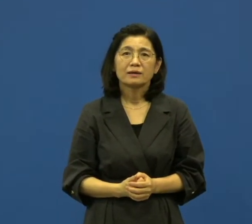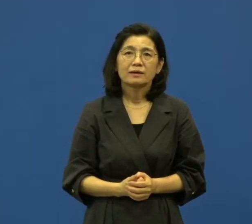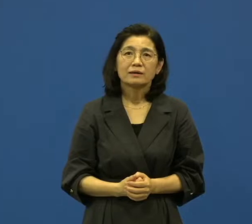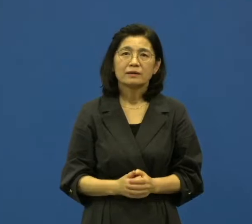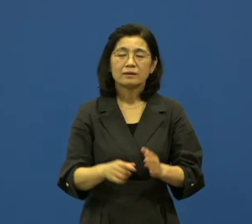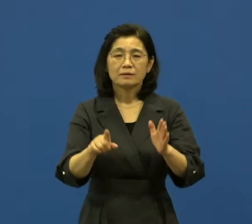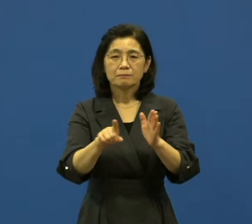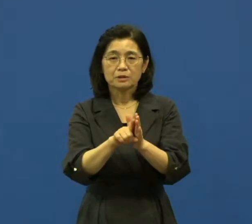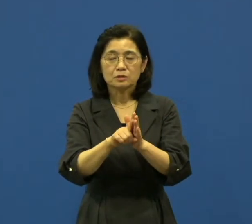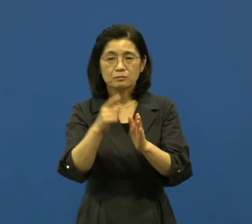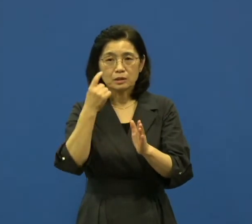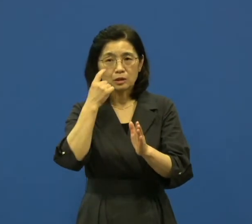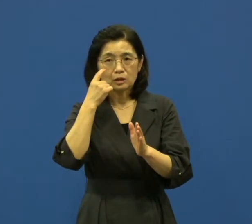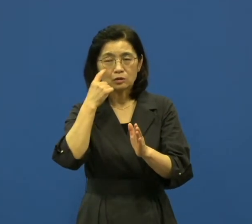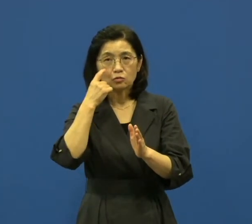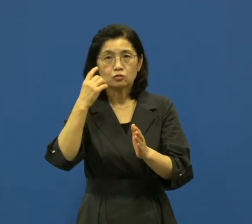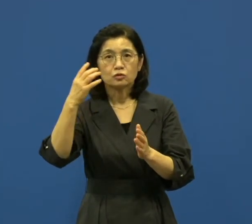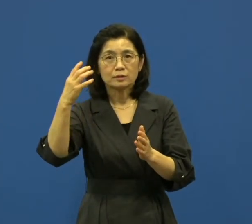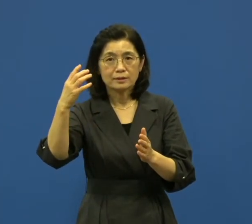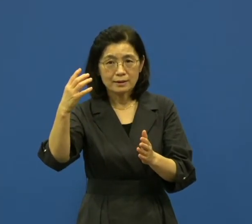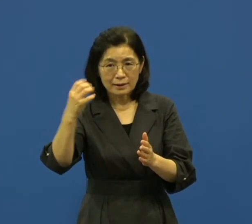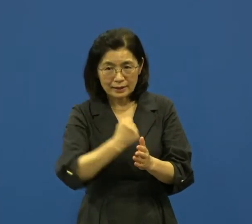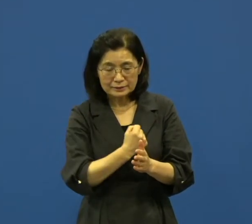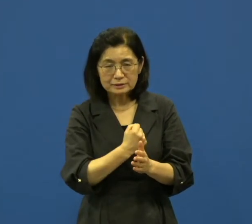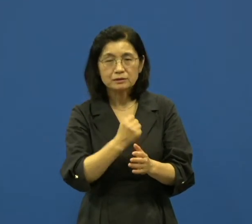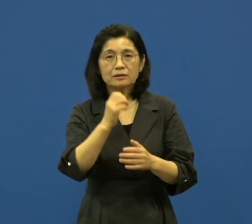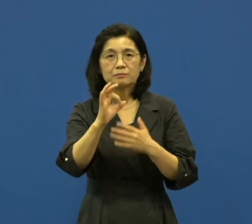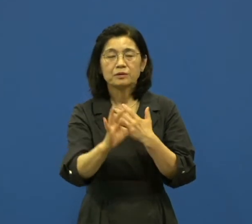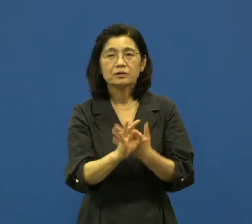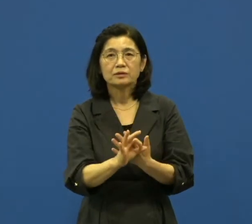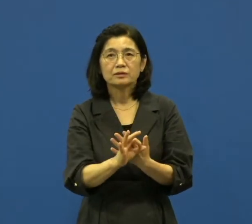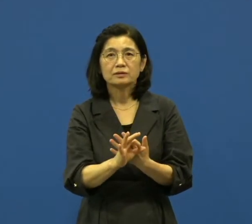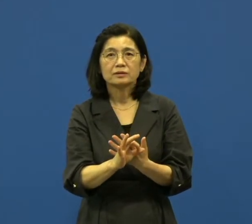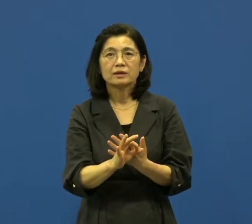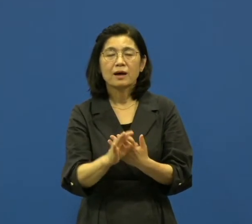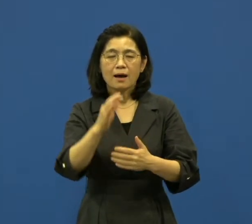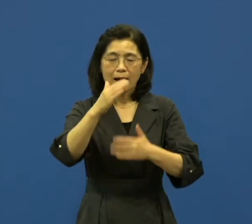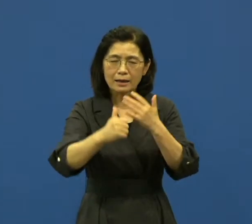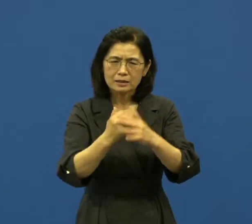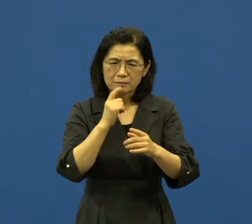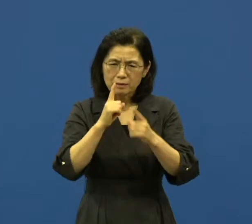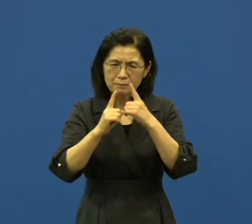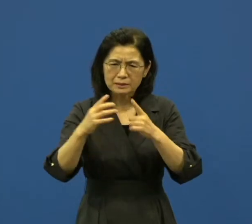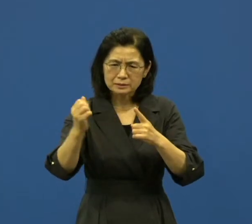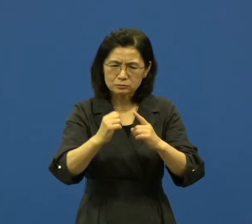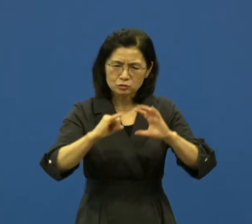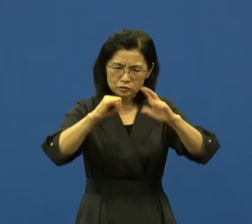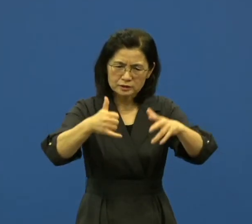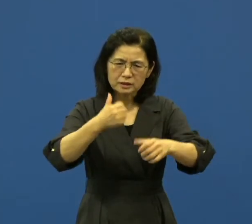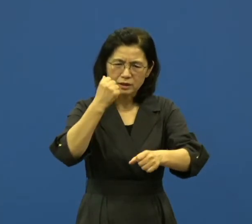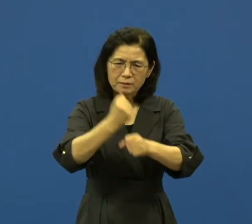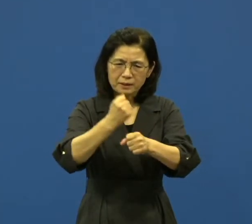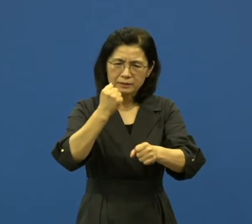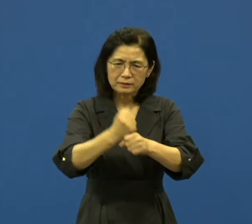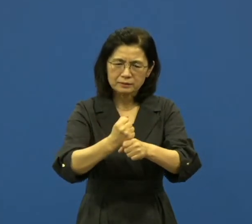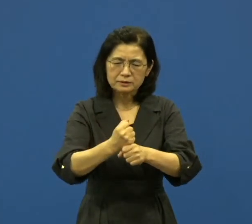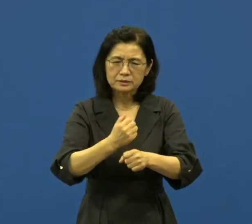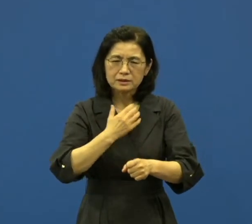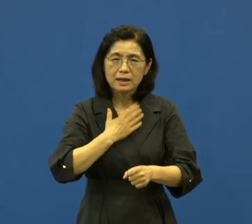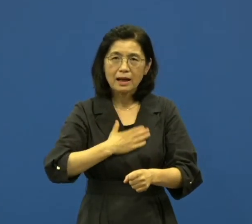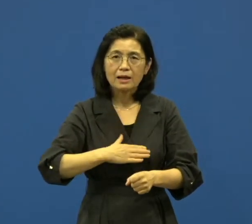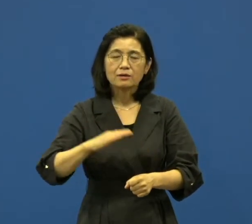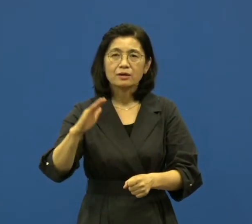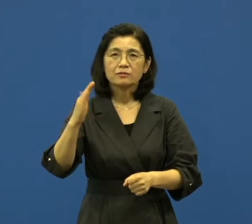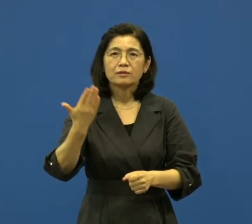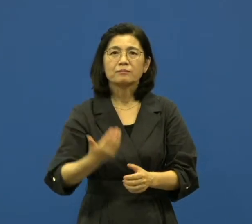믿음의 눈을 뜨면 창조의 세계를 그냥 보지 않아요. 하나님의 말씀으로 지어졌다는 것을 압니다. 보이는 것은 보이지 않는